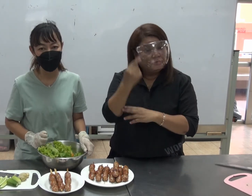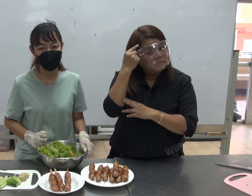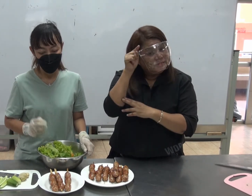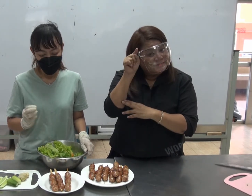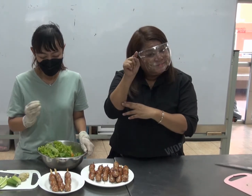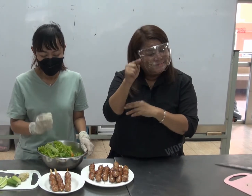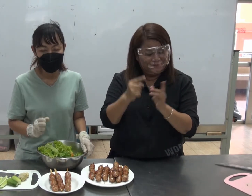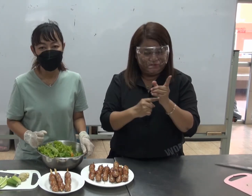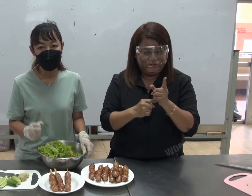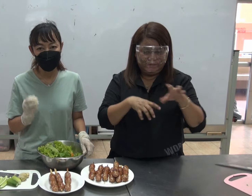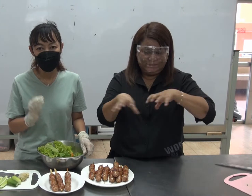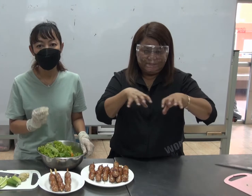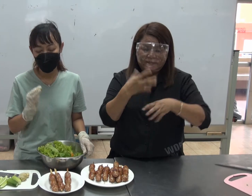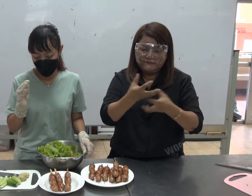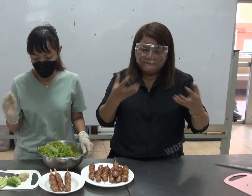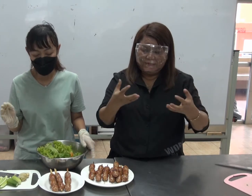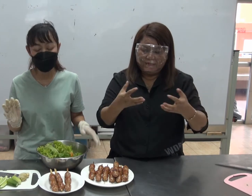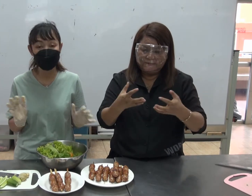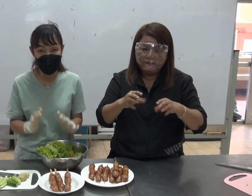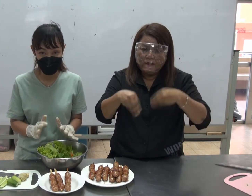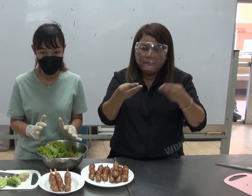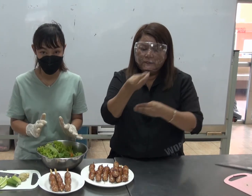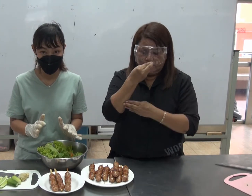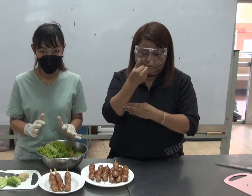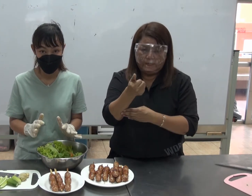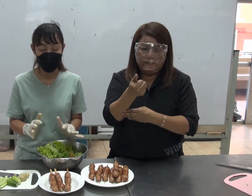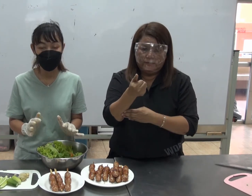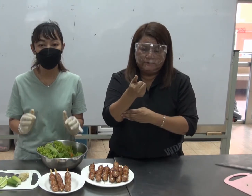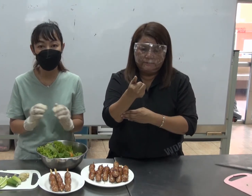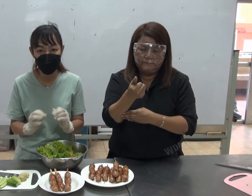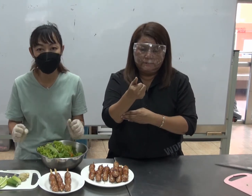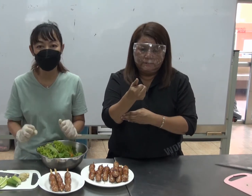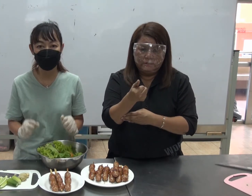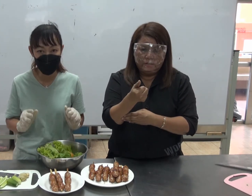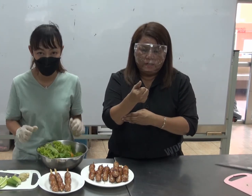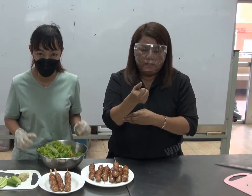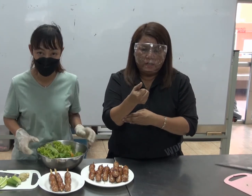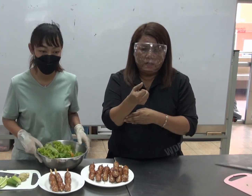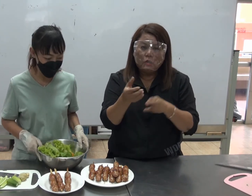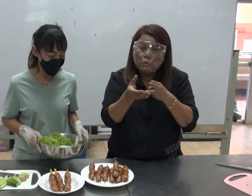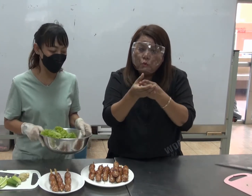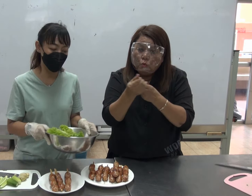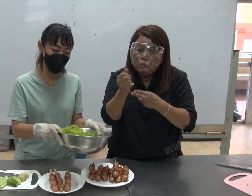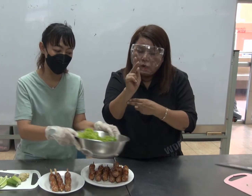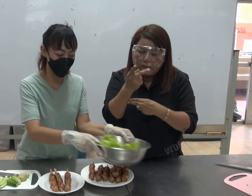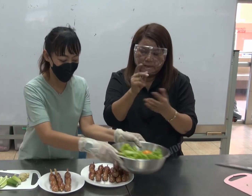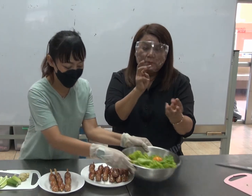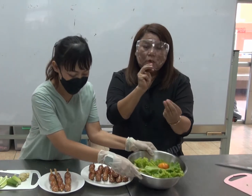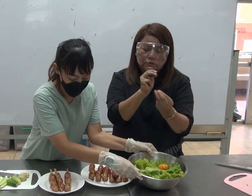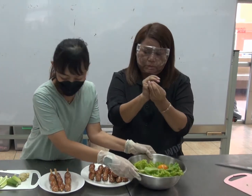ยว่าจะจัดจานอาหารต้องให้กินได้นะคะแล้วก็เข้าคู่กันได้เหมาะสมนะคะนี่ถึง